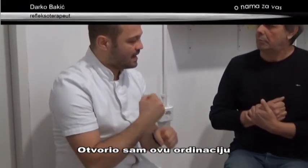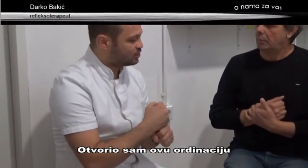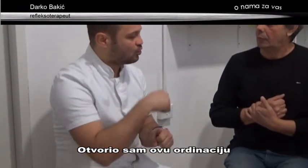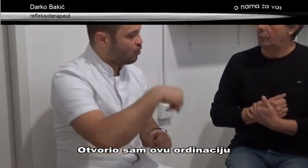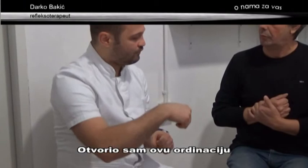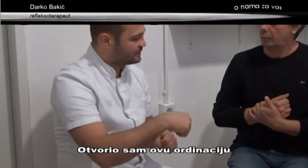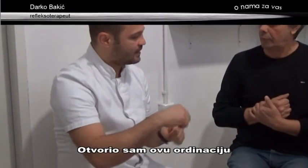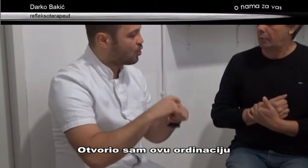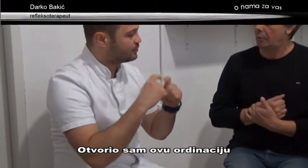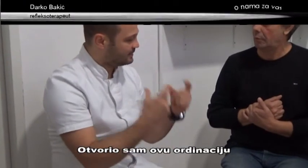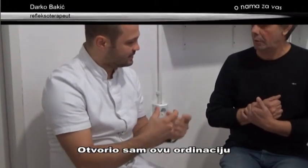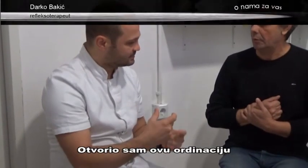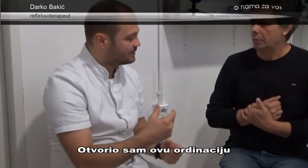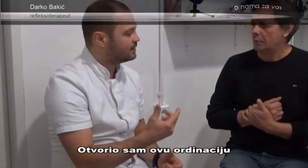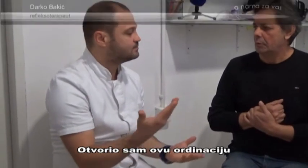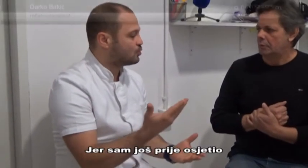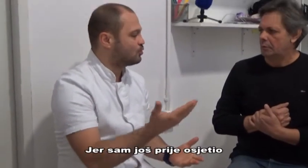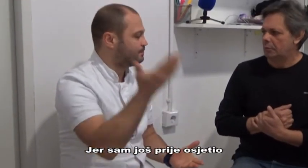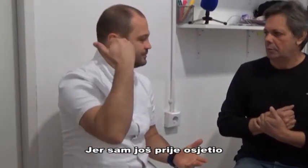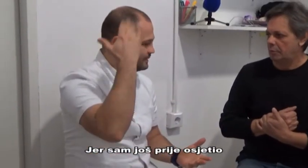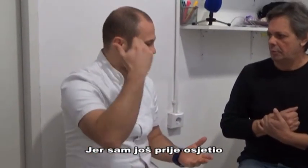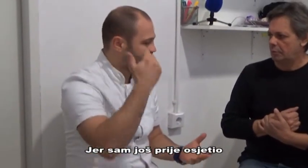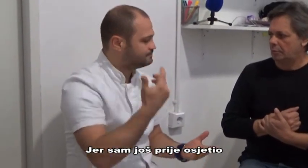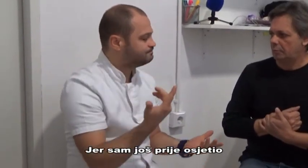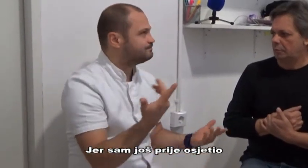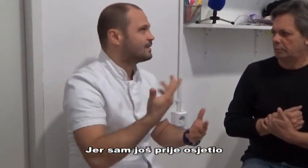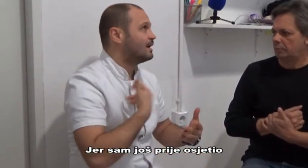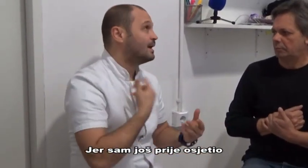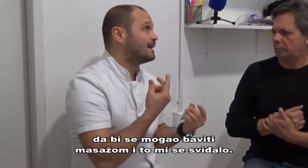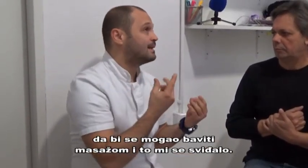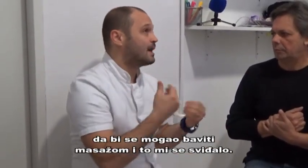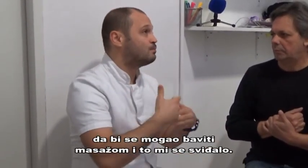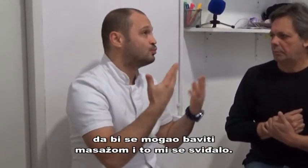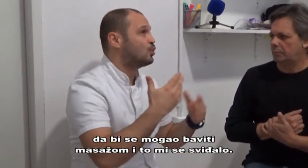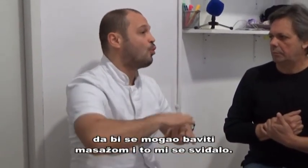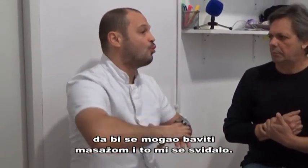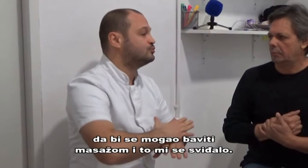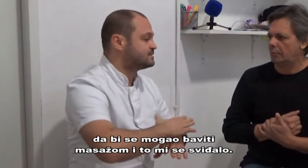Radio ovdje ordinati popiri. Ima puno